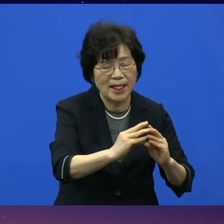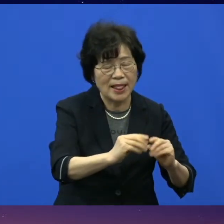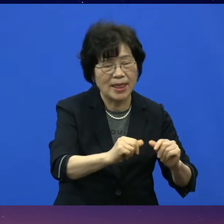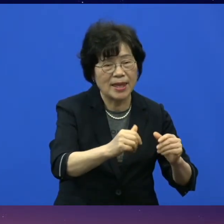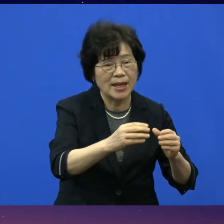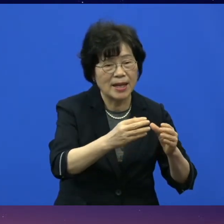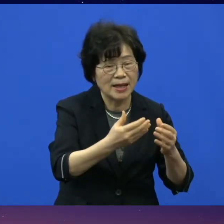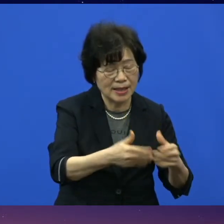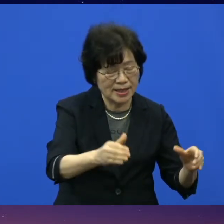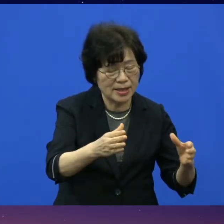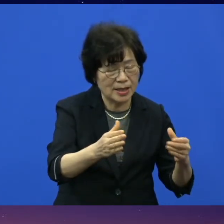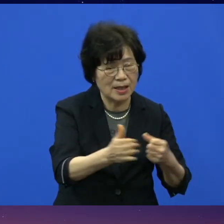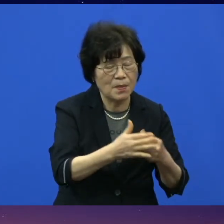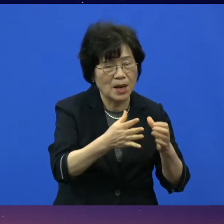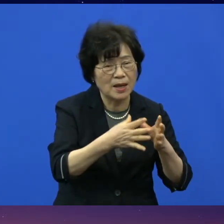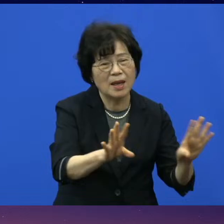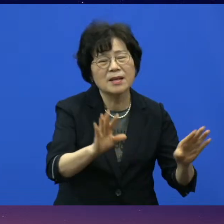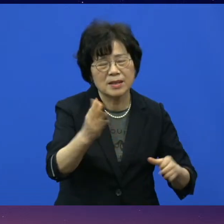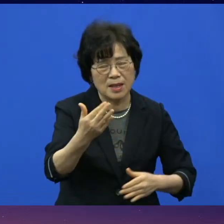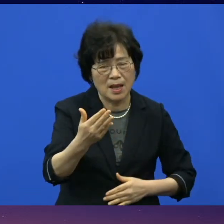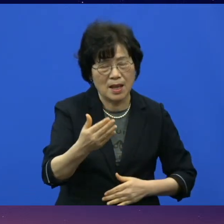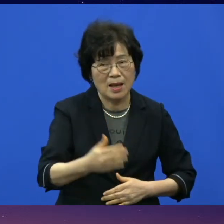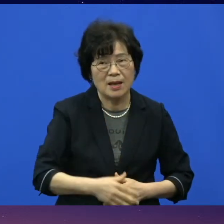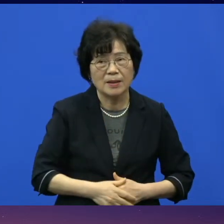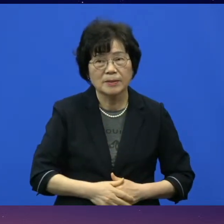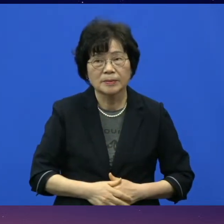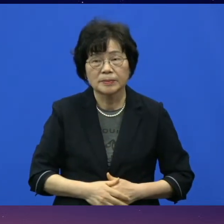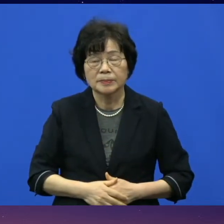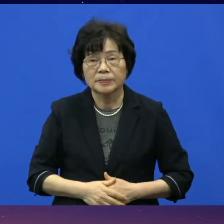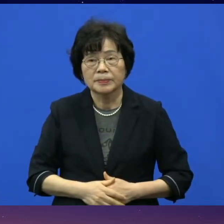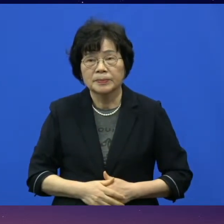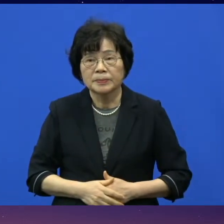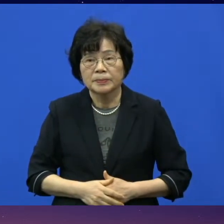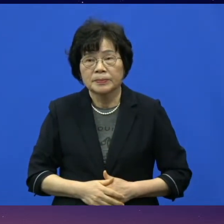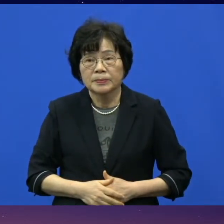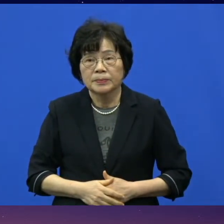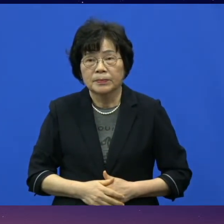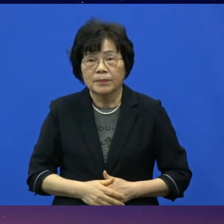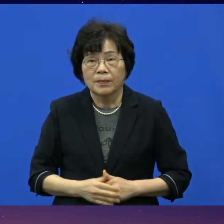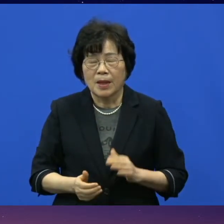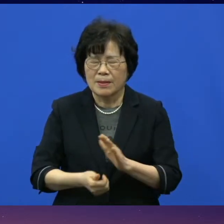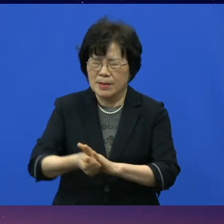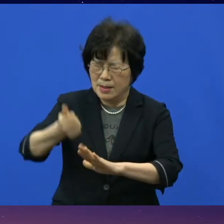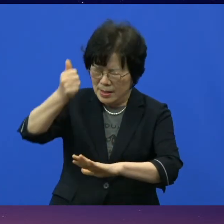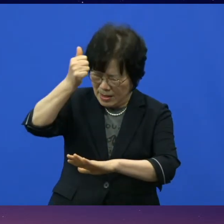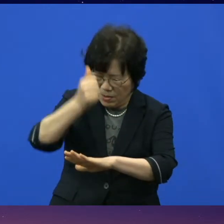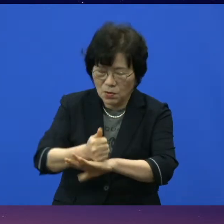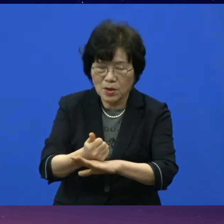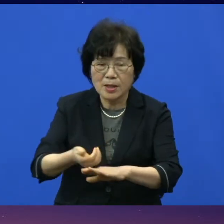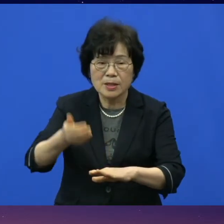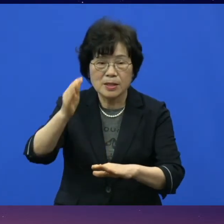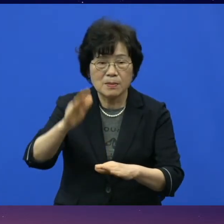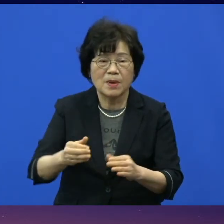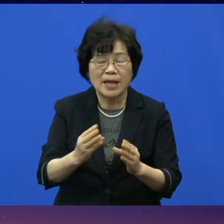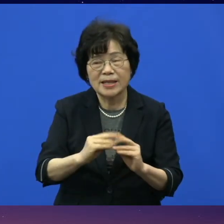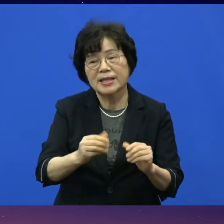뭐 세상적으로 보기에는 대단해 보여도 질그릇이라. 아무리 성공을 해도 질그릇이라.